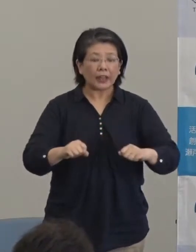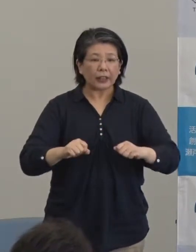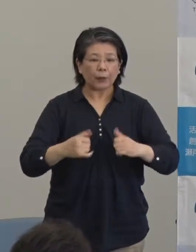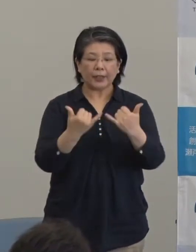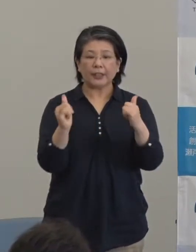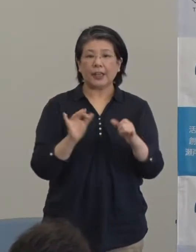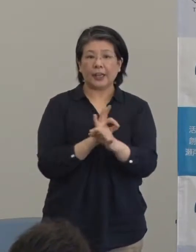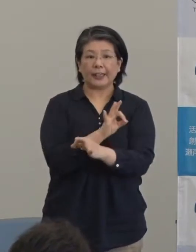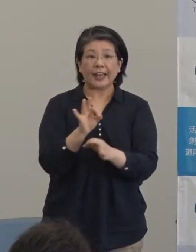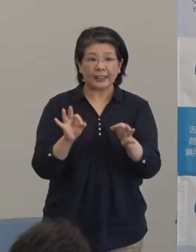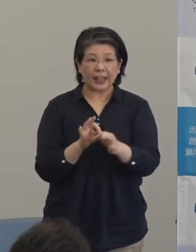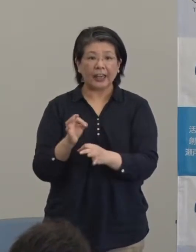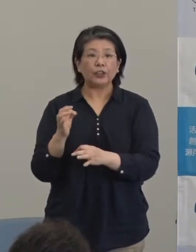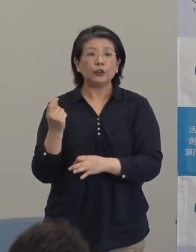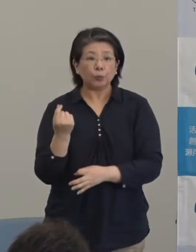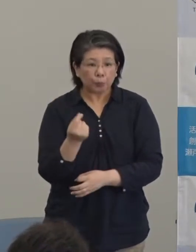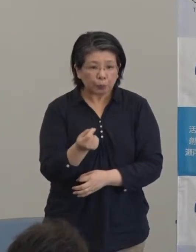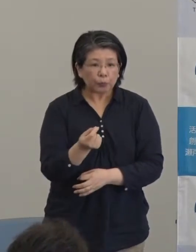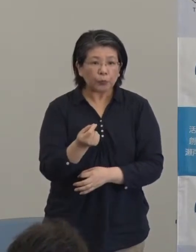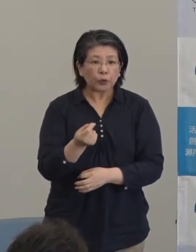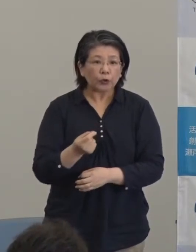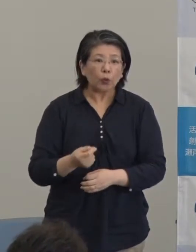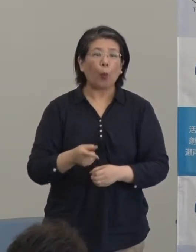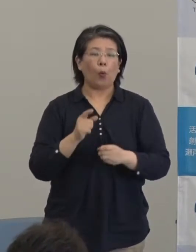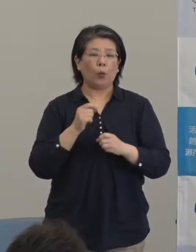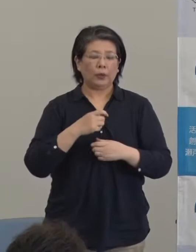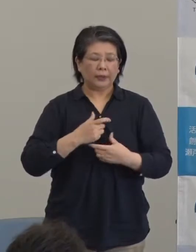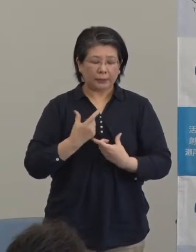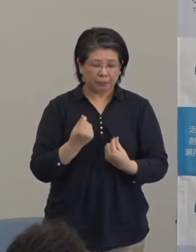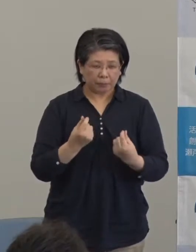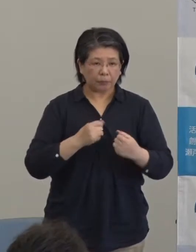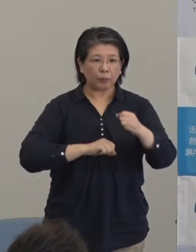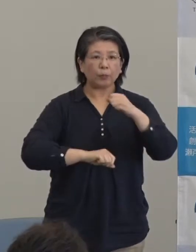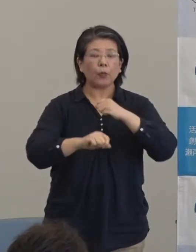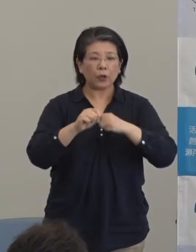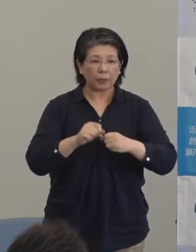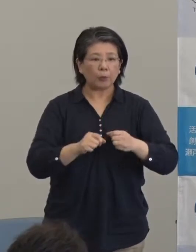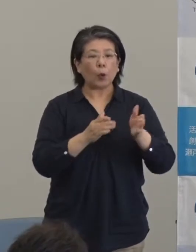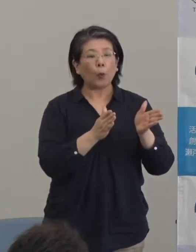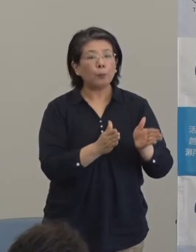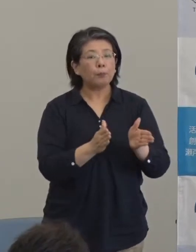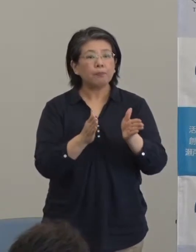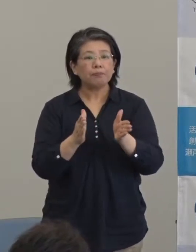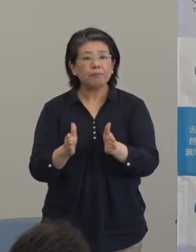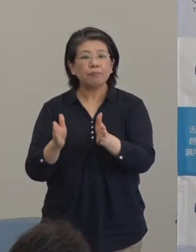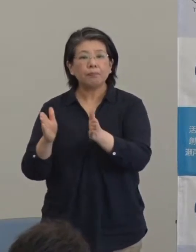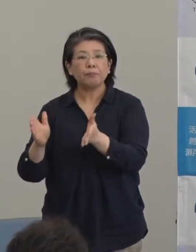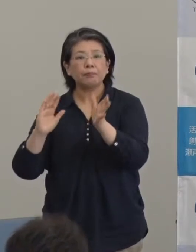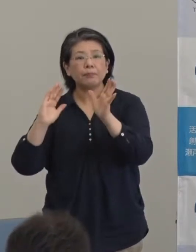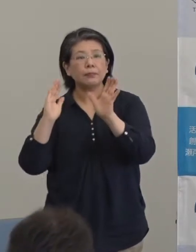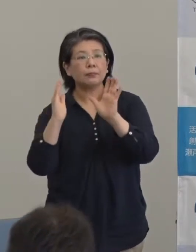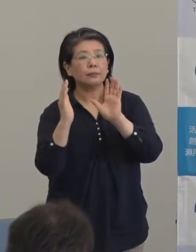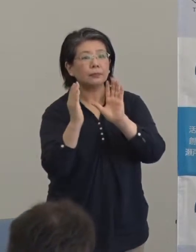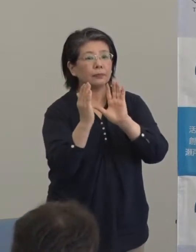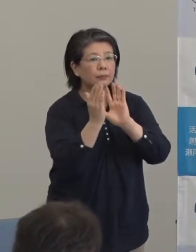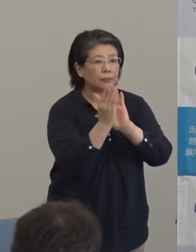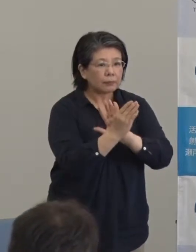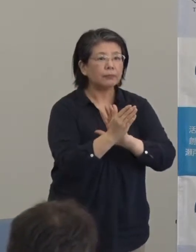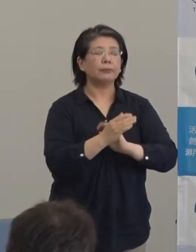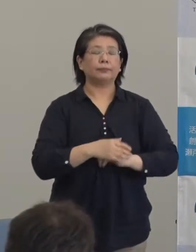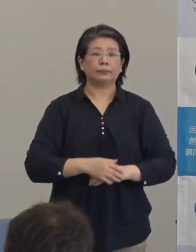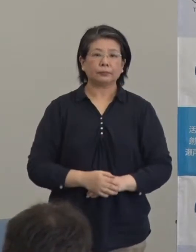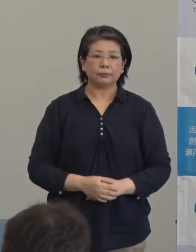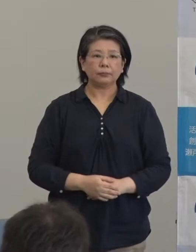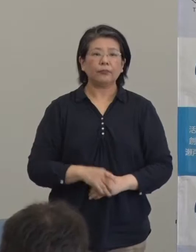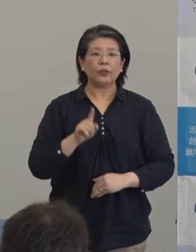活動の維持との両立に配慮した取り組みに段階的に移行していくということとされております。そ